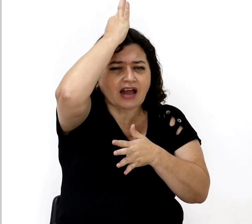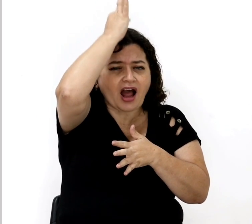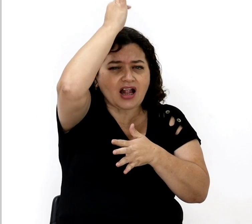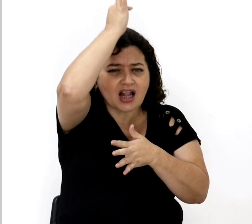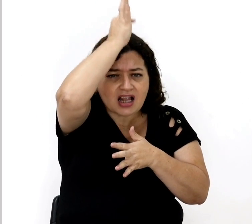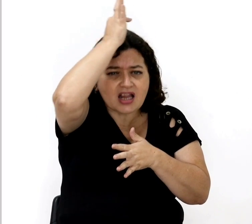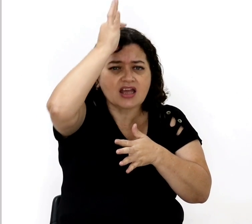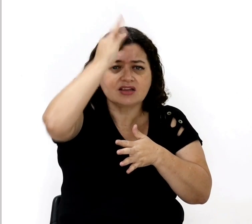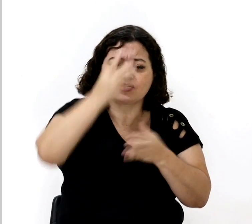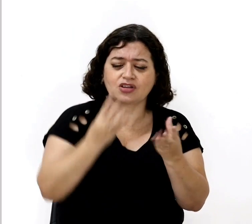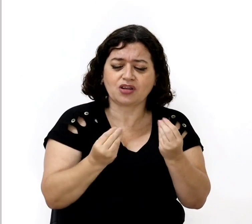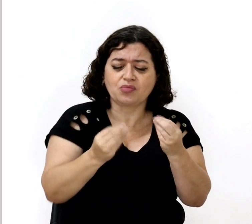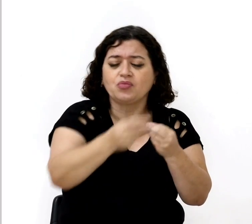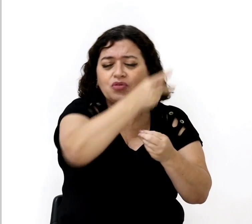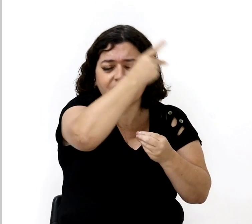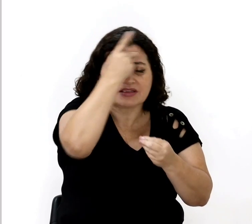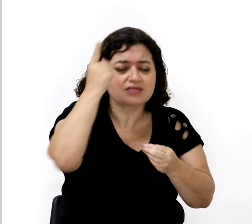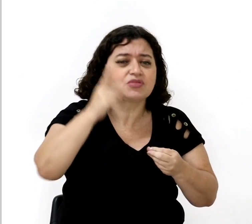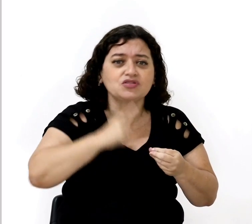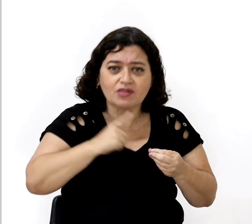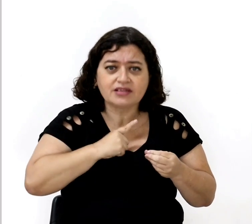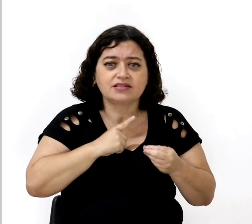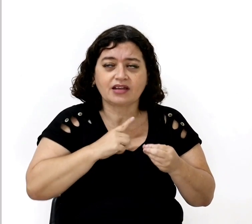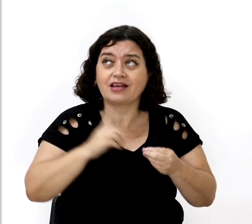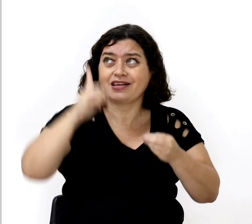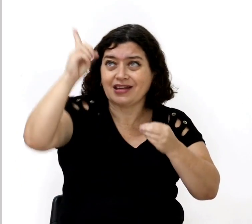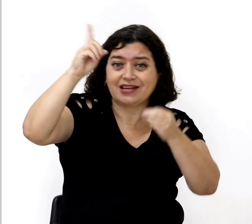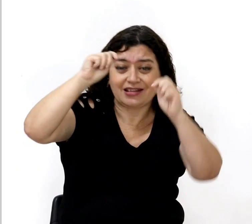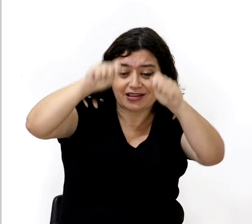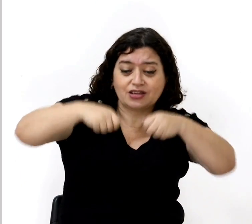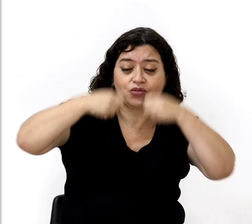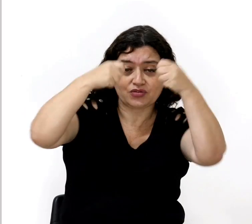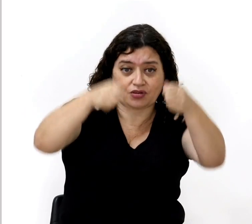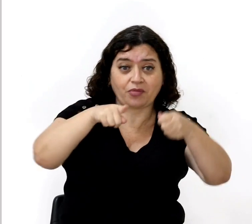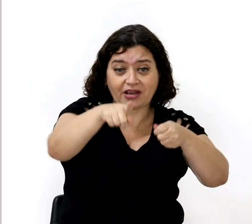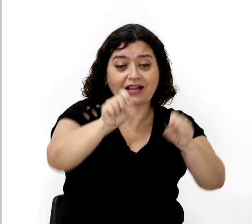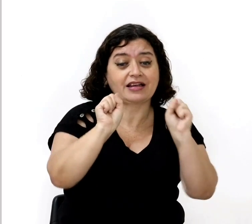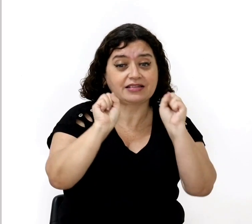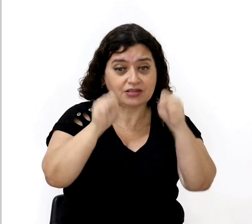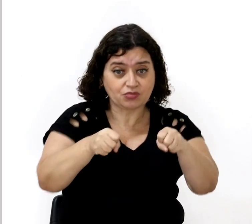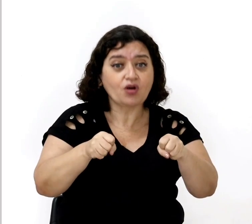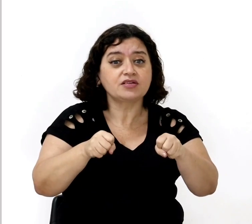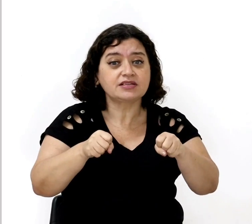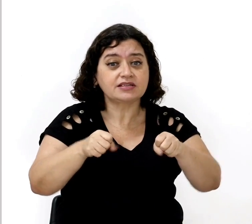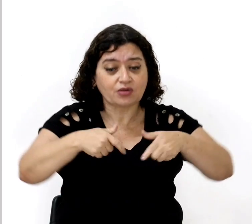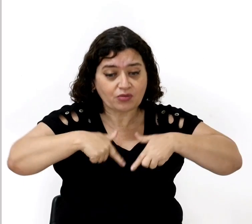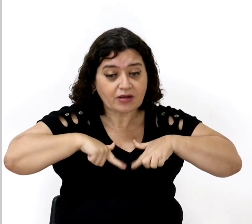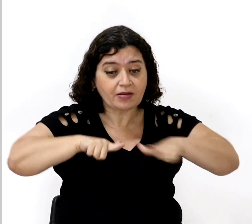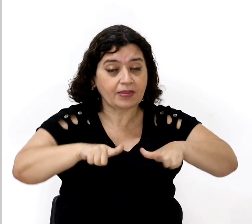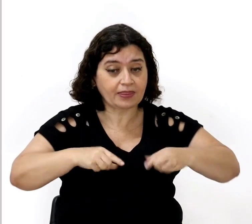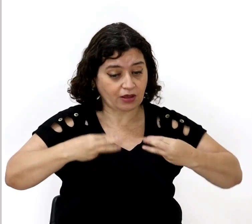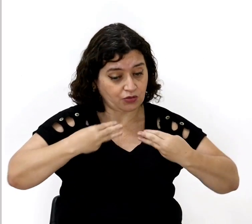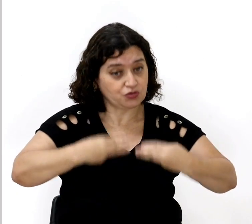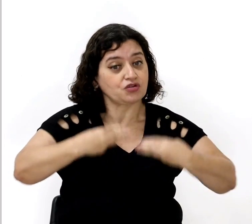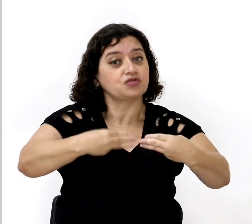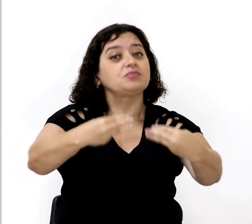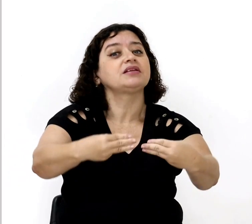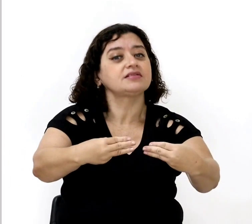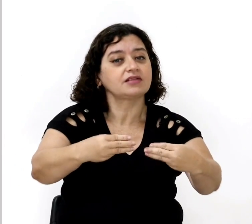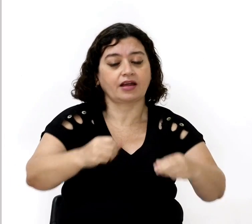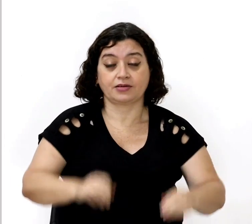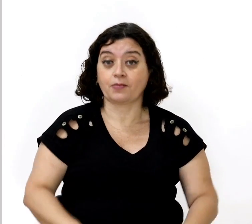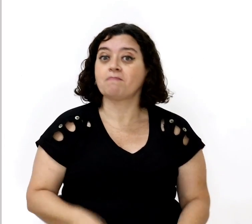que muitas pessoas têm e que Deus também as concede para que elas possam exercer os seus